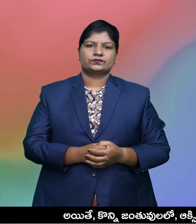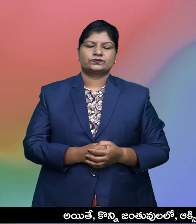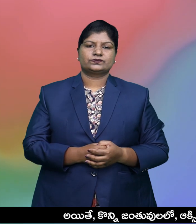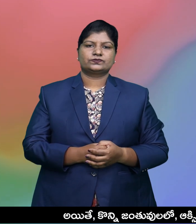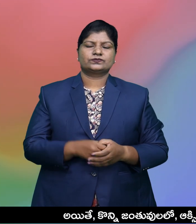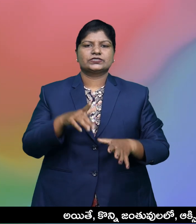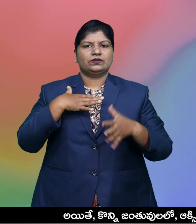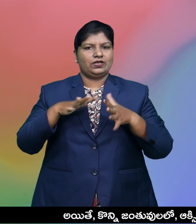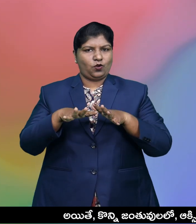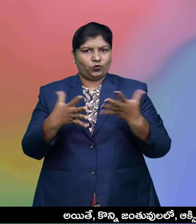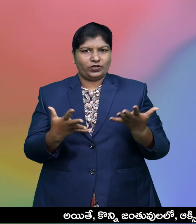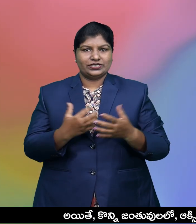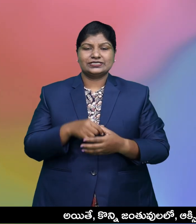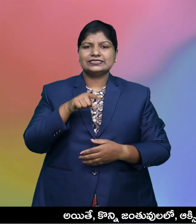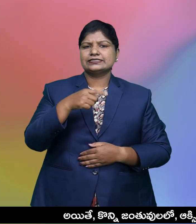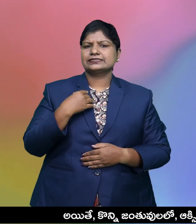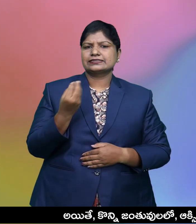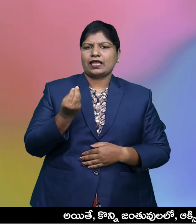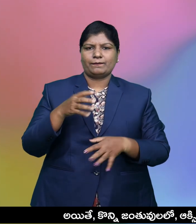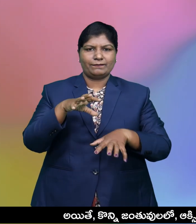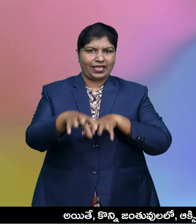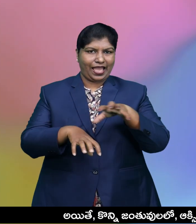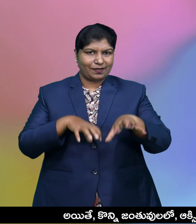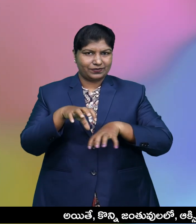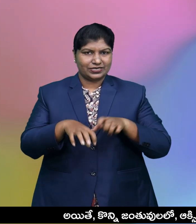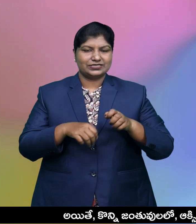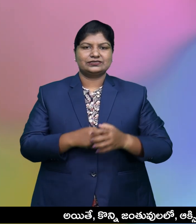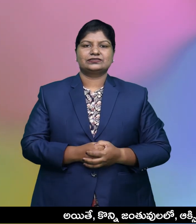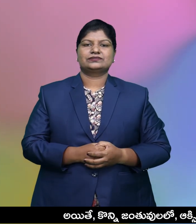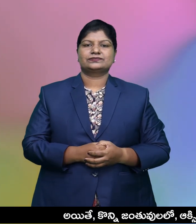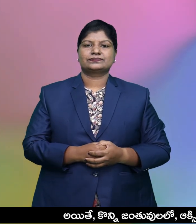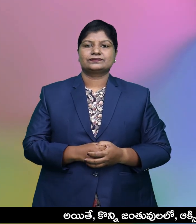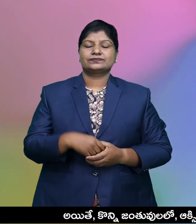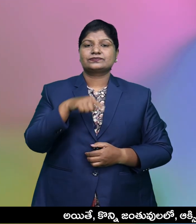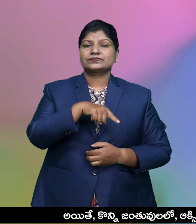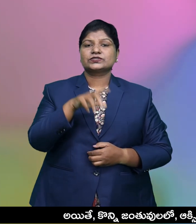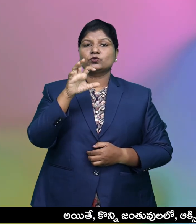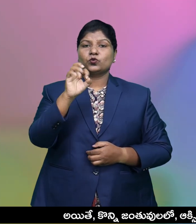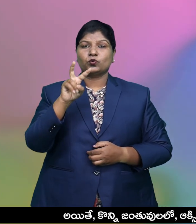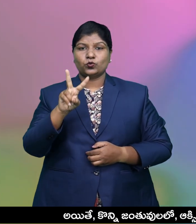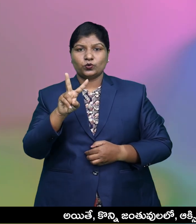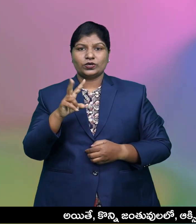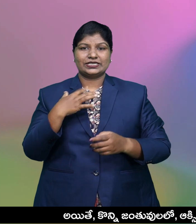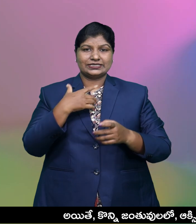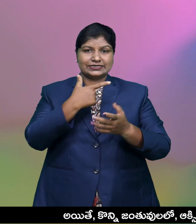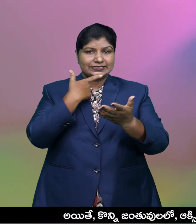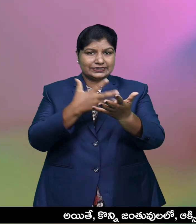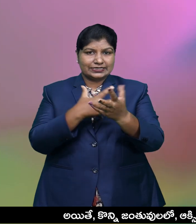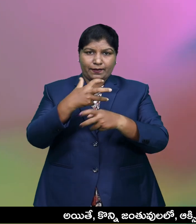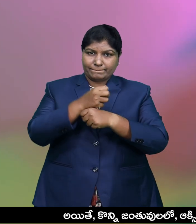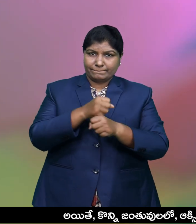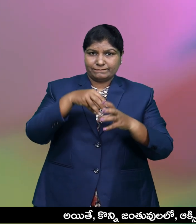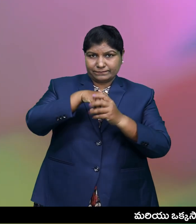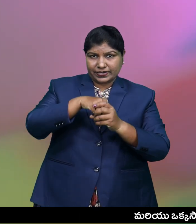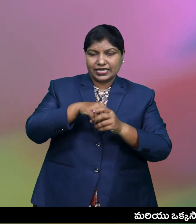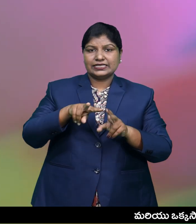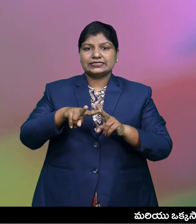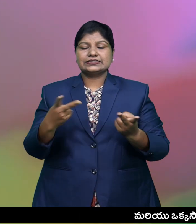అయితే కొన్ని జంతువులలో ఆక్సిజన్ మరియు డీఆక్సిజనేటెడ్ రక్తం మిశ్రమంగా ఉంటుంది మరియు ఒక్కసారి